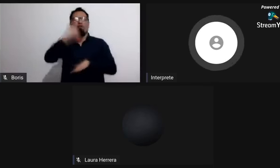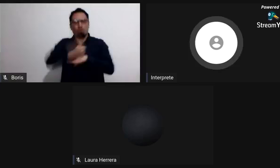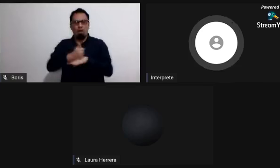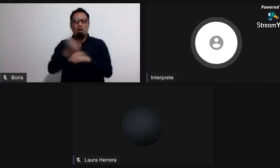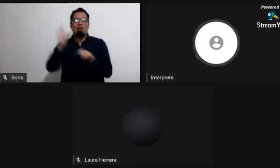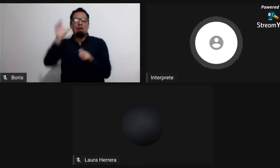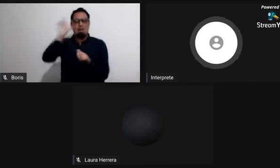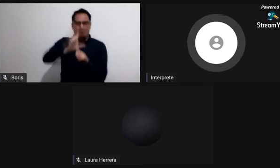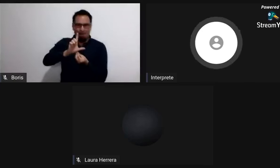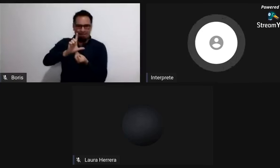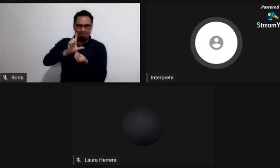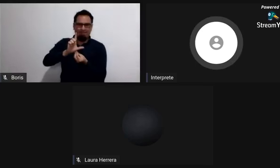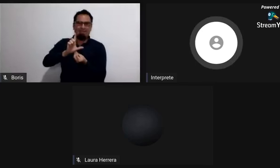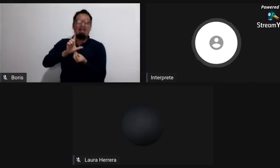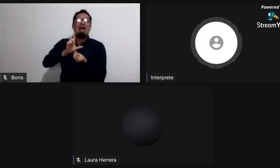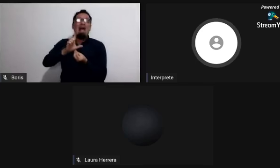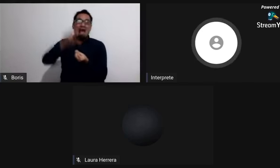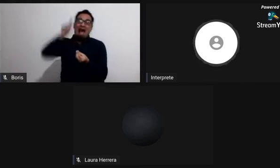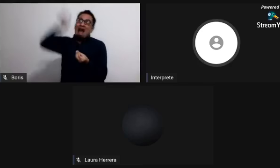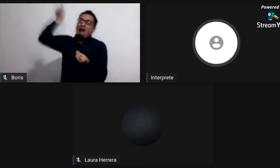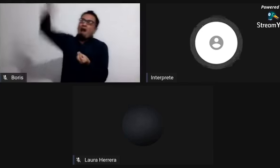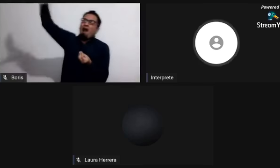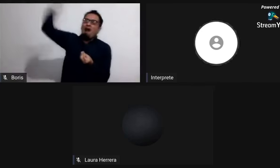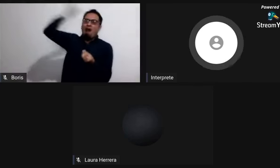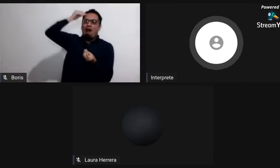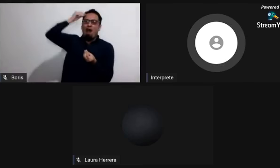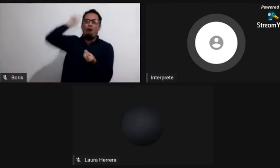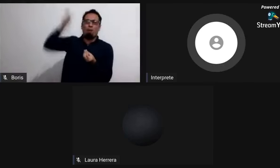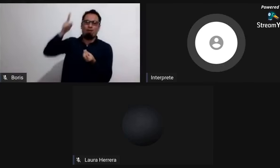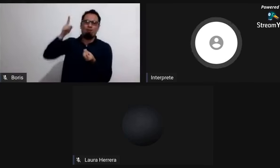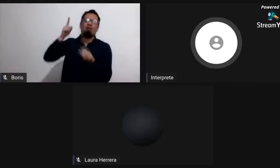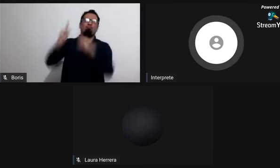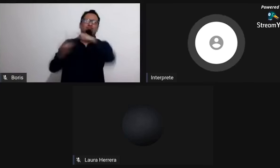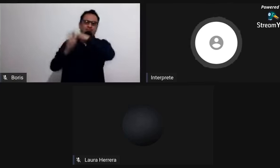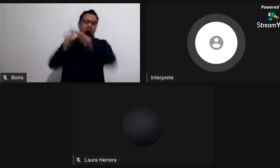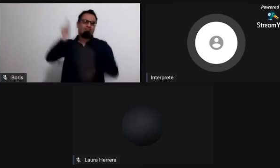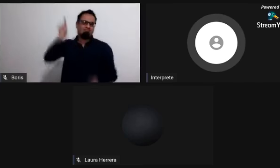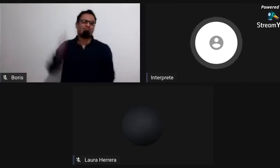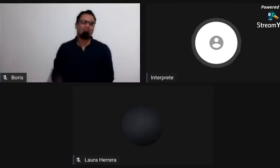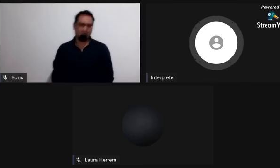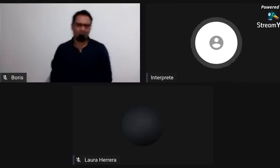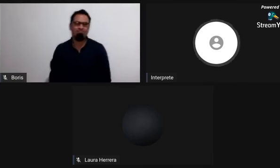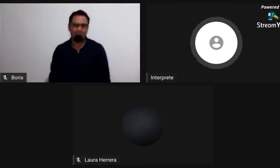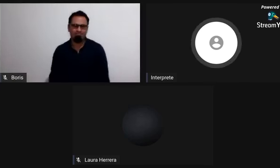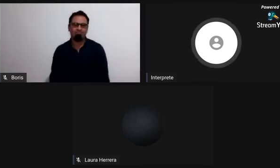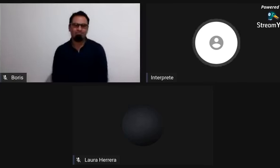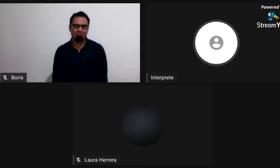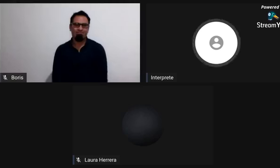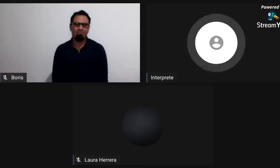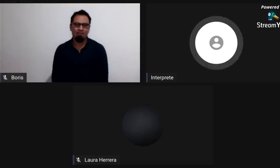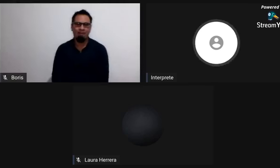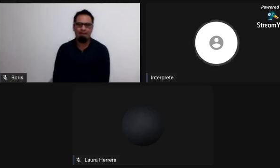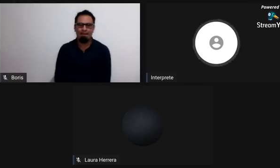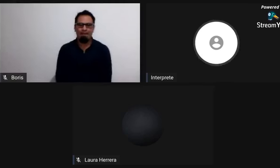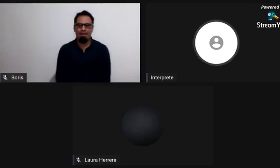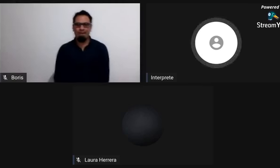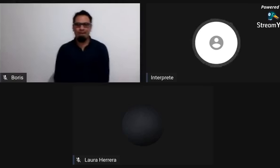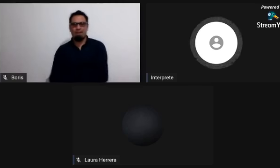una tecnología que permita tener una comunicación fluida, sino que gracias a todos esos intercambios comerciales es que se van enterando de las